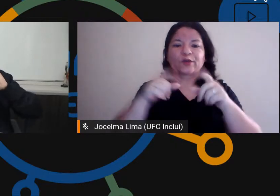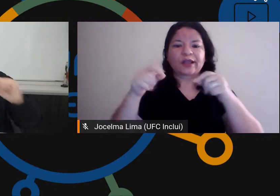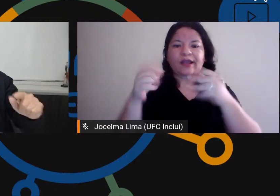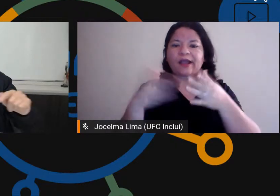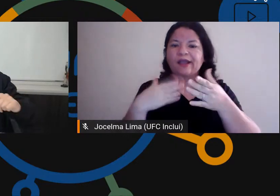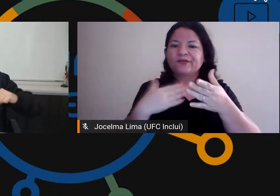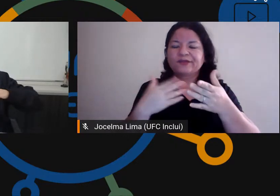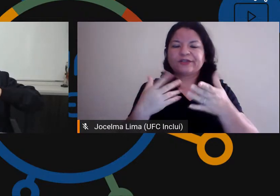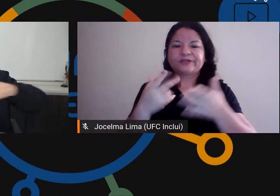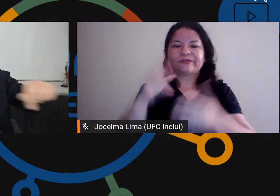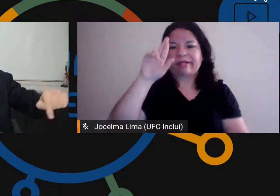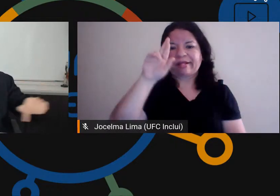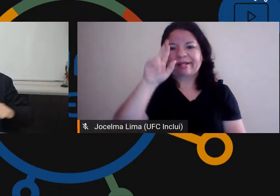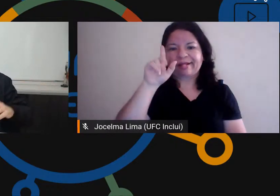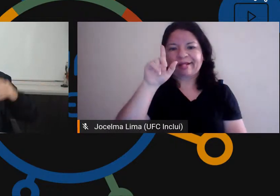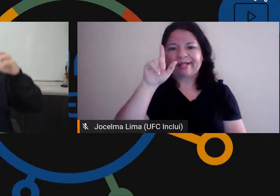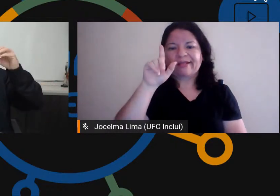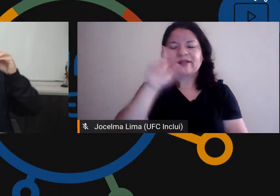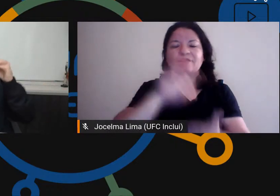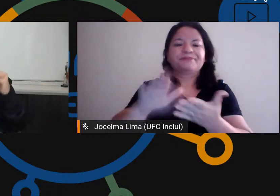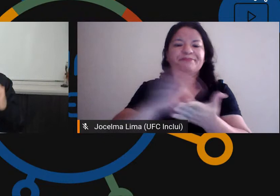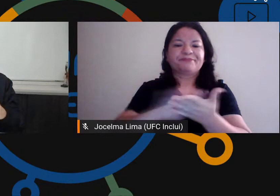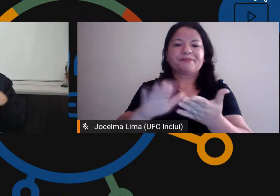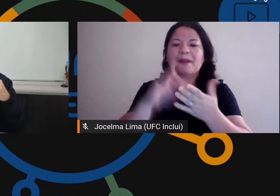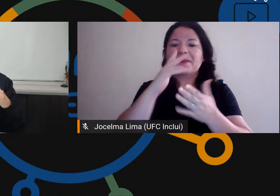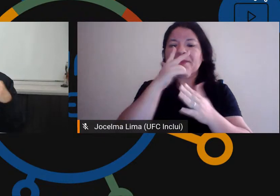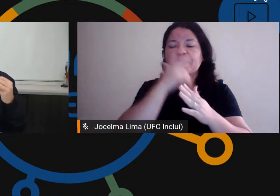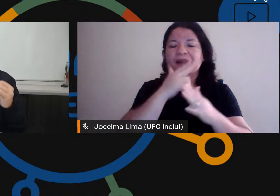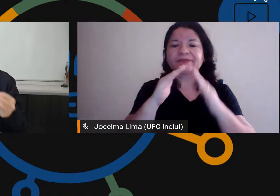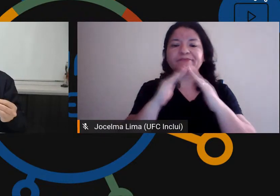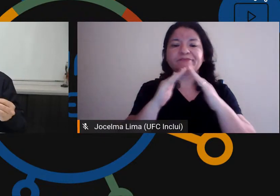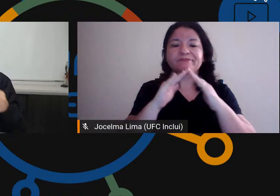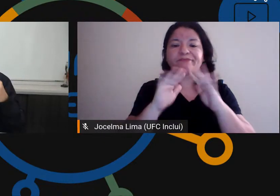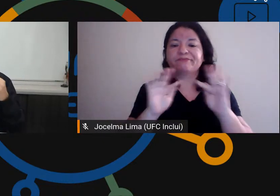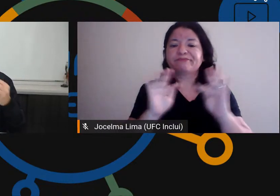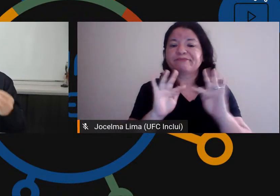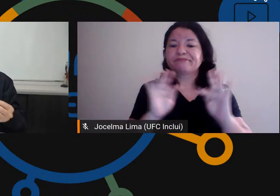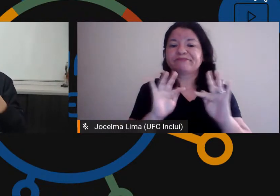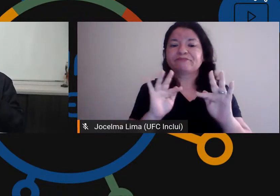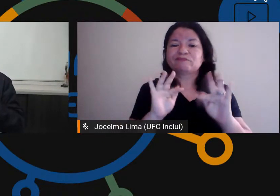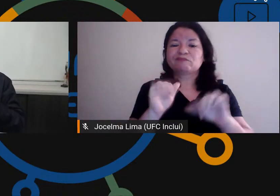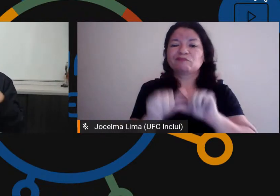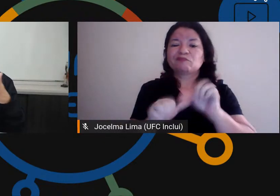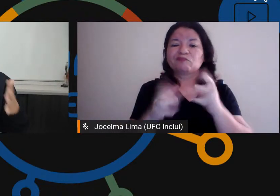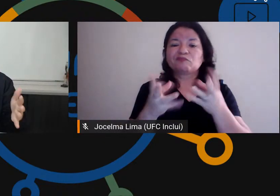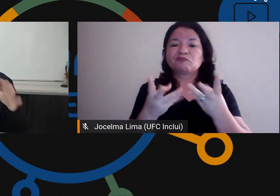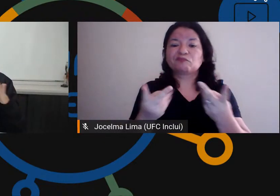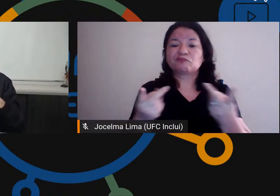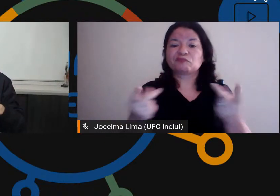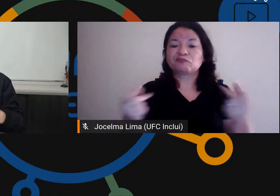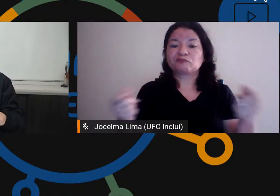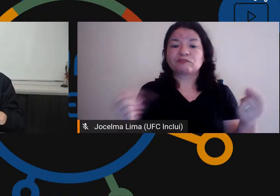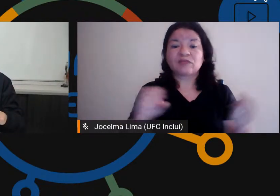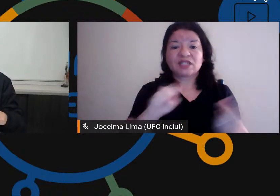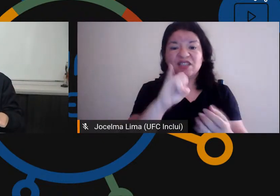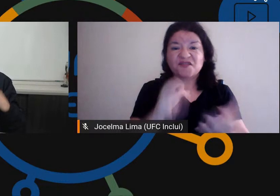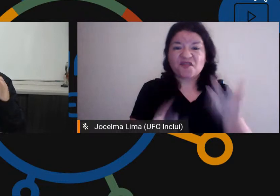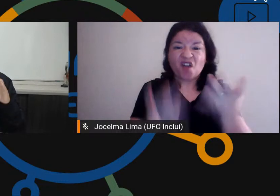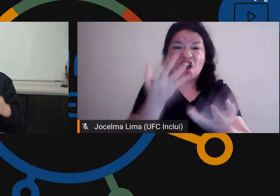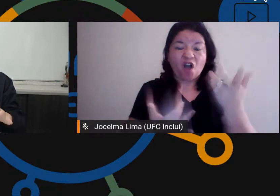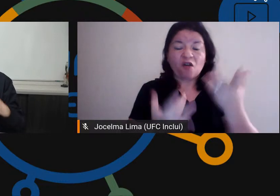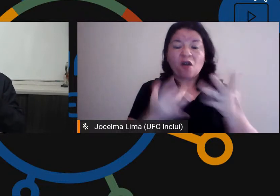vai pôr no Lattes, vai virar uma coisa caseira e não vai virar nada, que se pegar fogo não muda nada a situação do